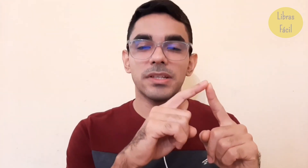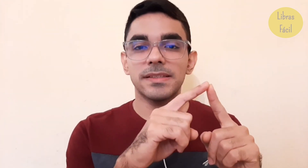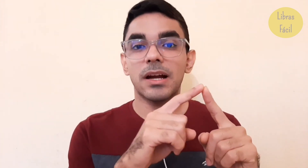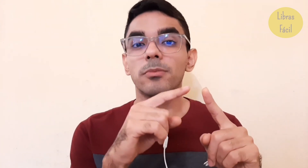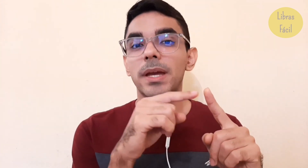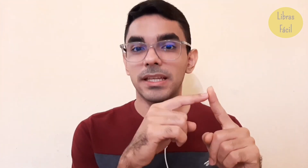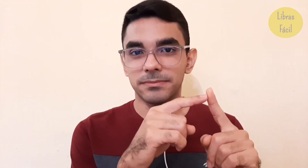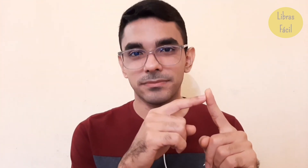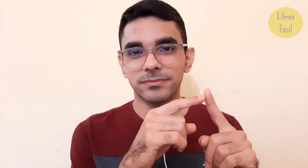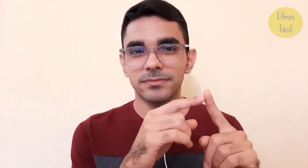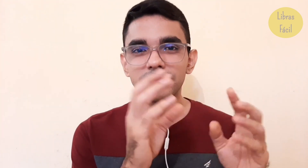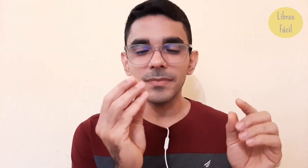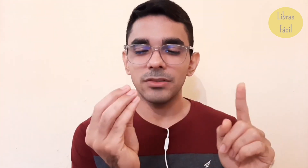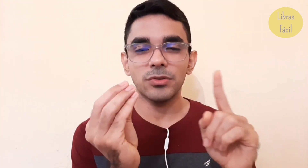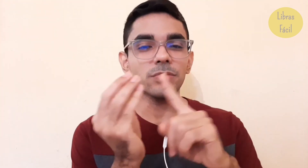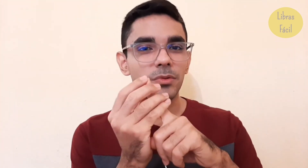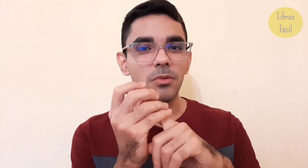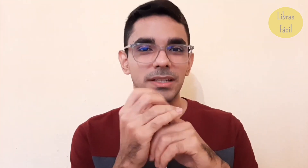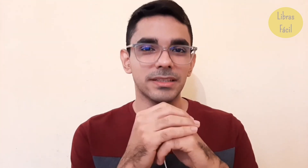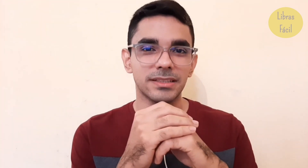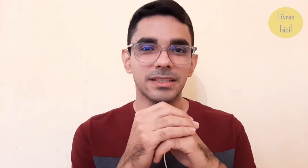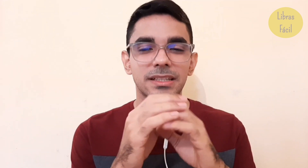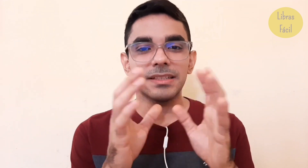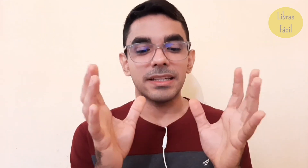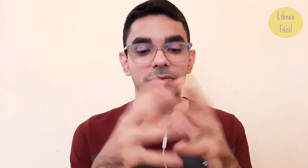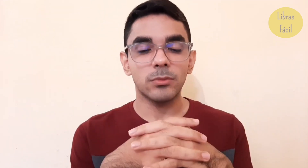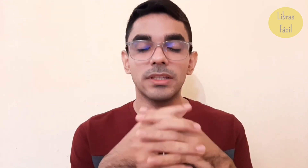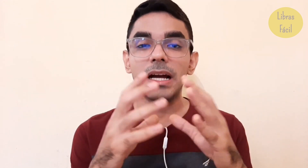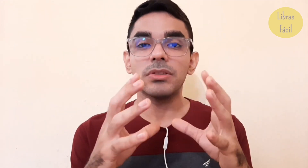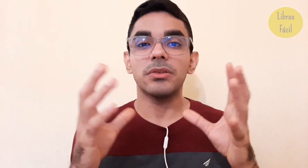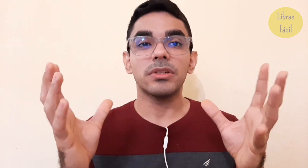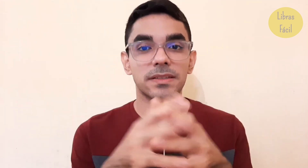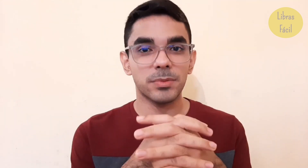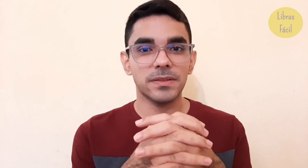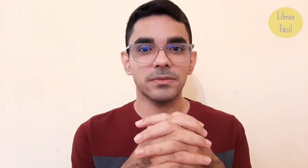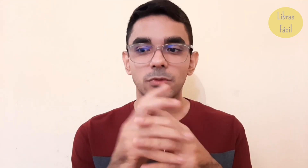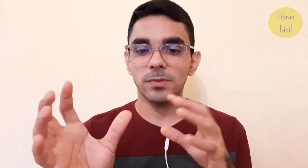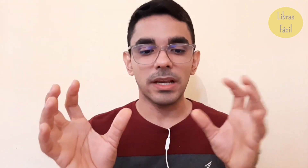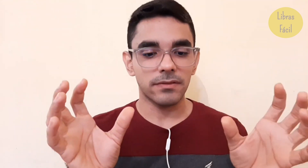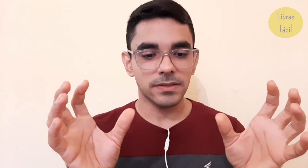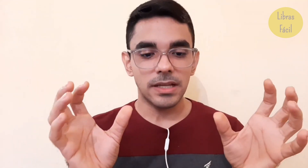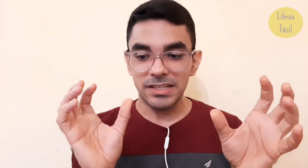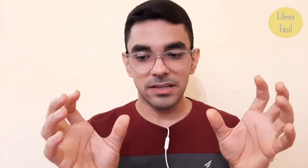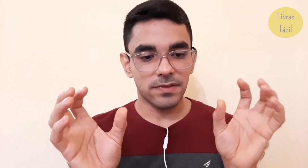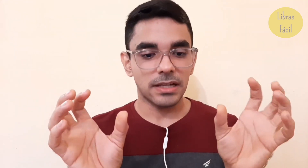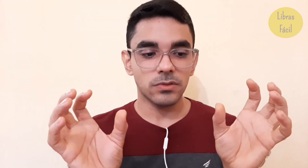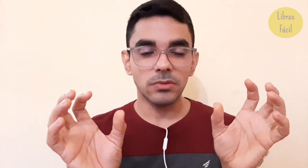utilizar o bem junto com o ainda, daí ele vai mudar o teor dessa expressão. Duas palavras de significados não